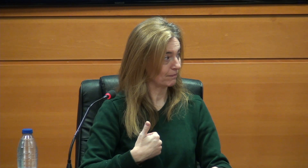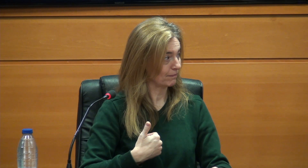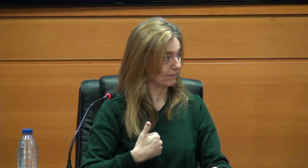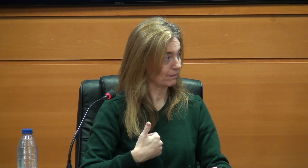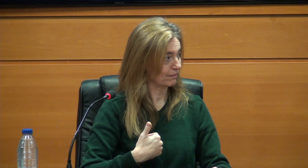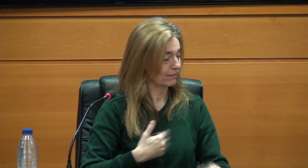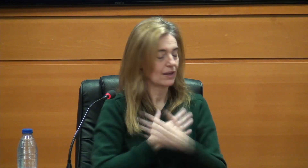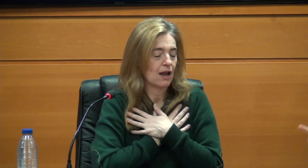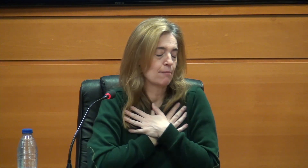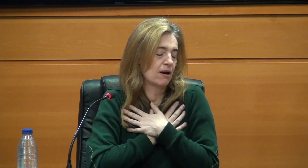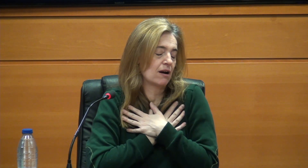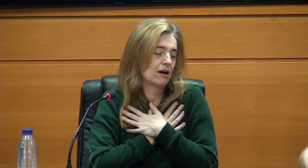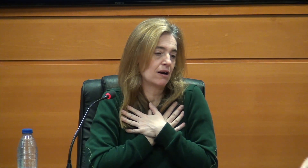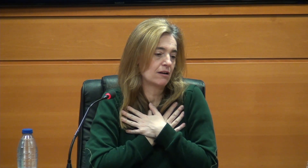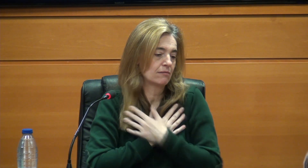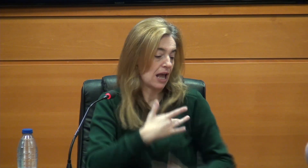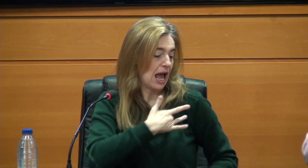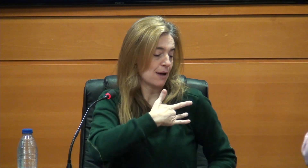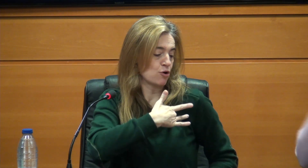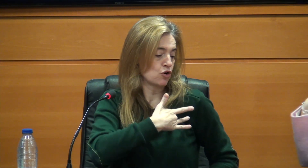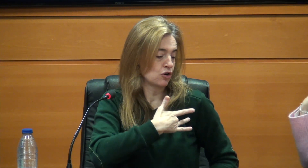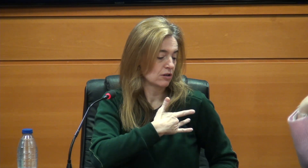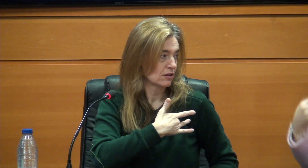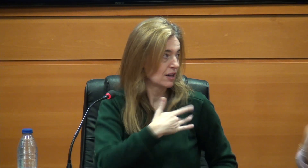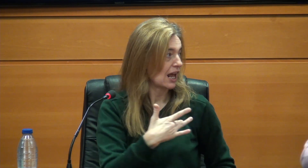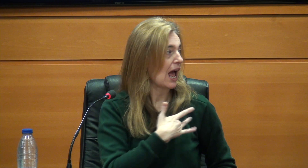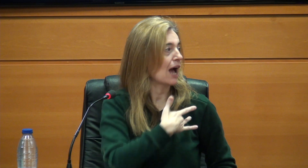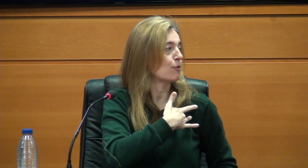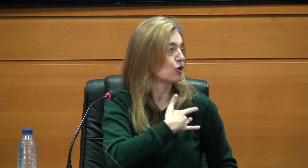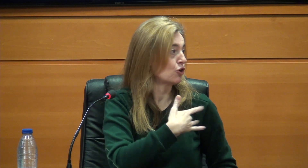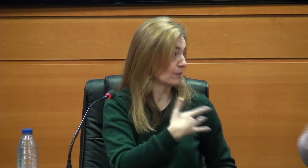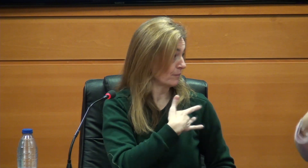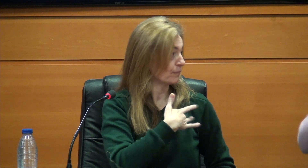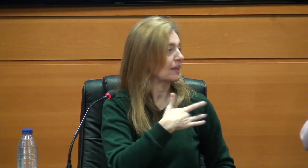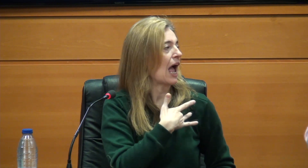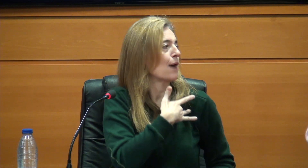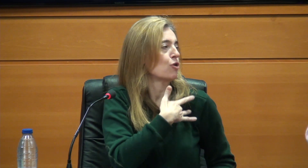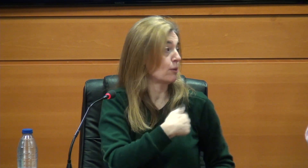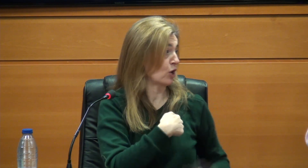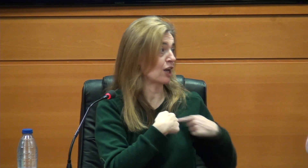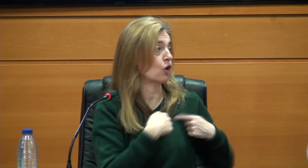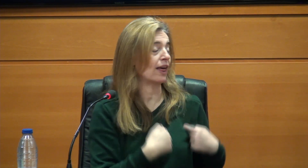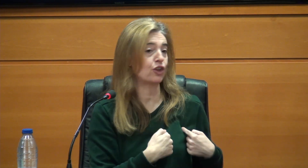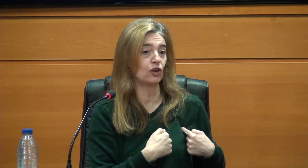amar igual vale querer así amar así y amar así